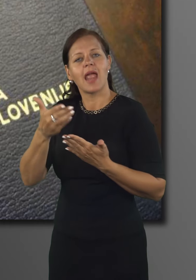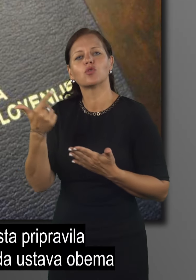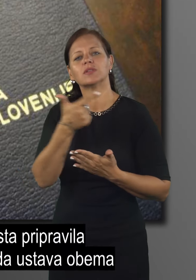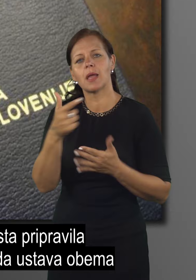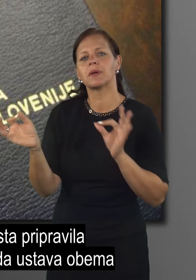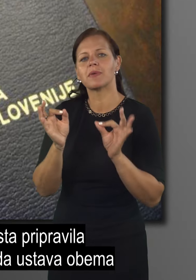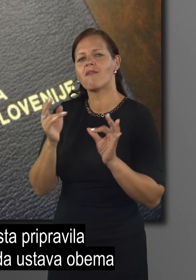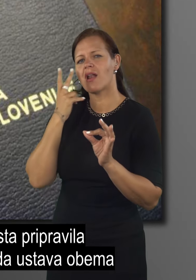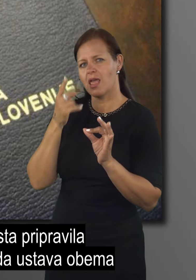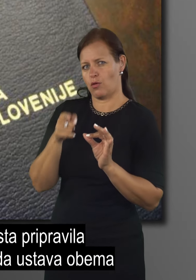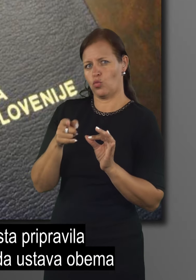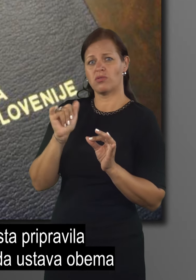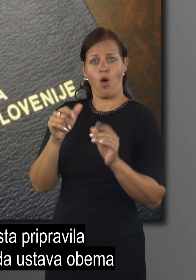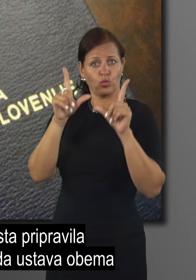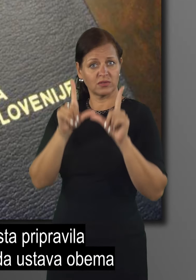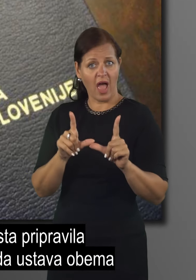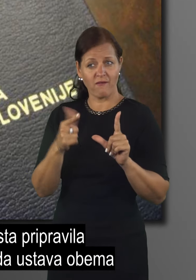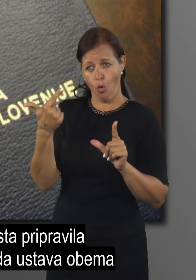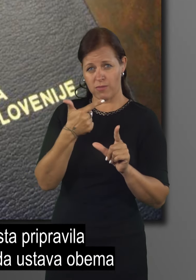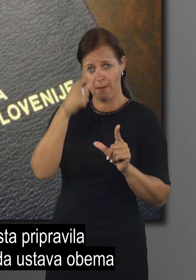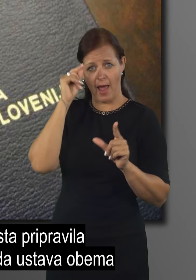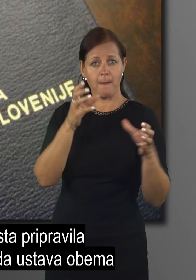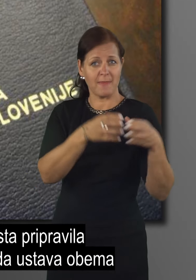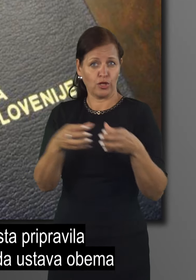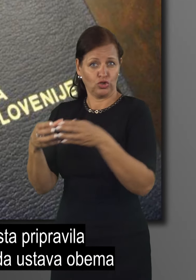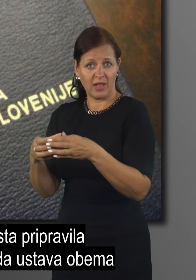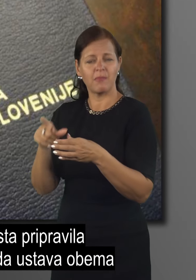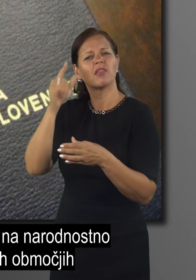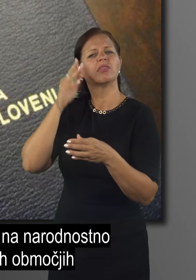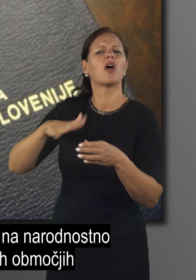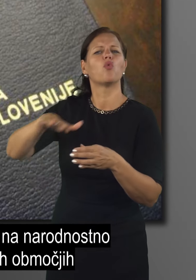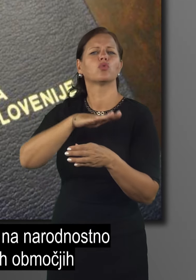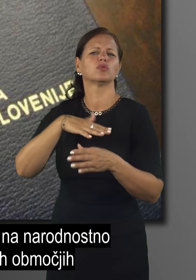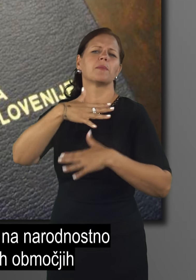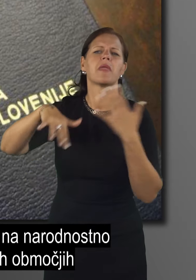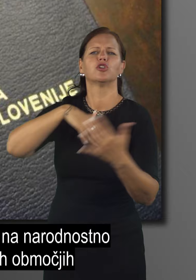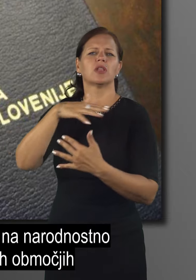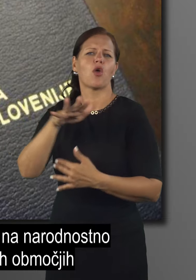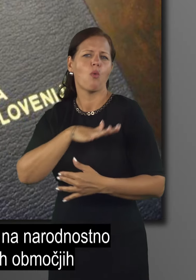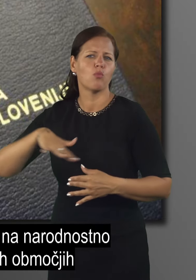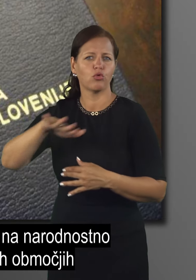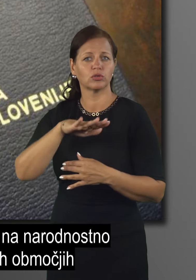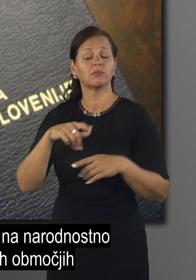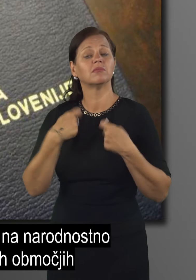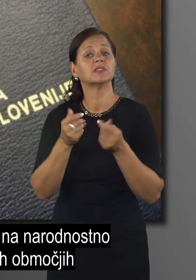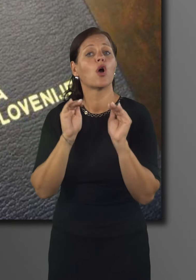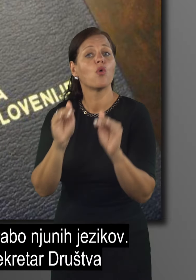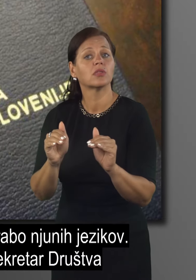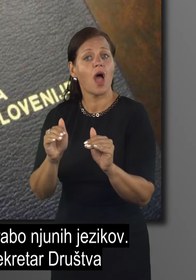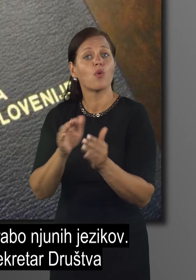Predlog sta pripravila glede na to, da ustava obema manjšinama na narodnostno mešanih območjih zagotavlja uporabo njunih